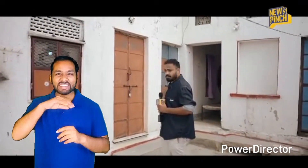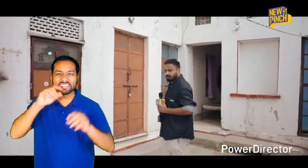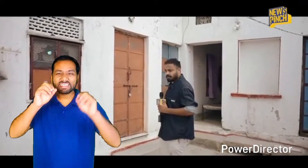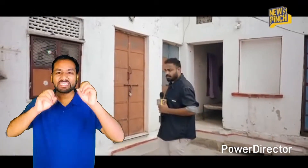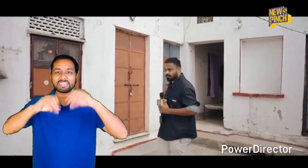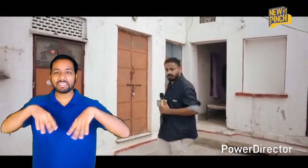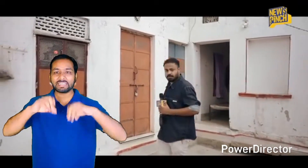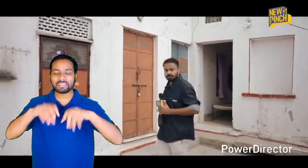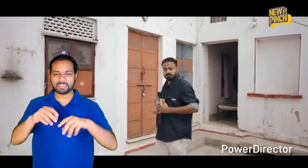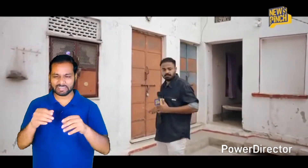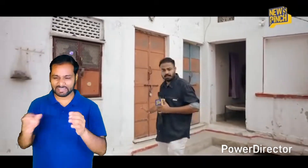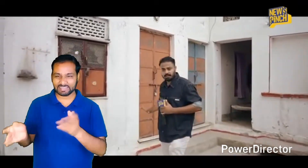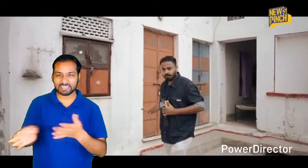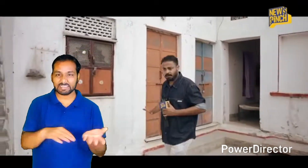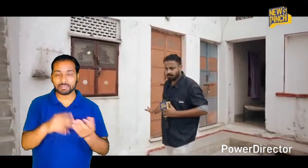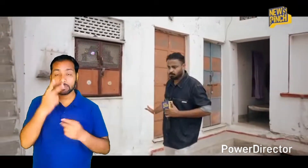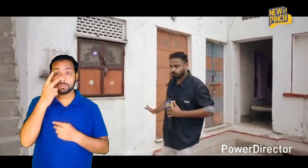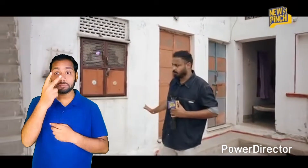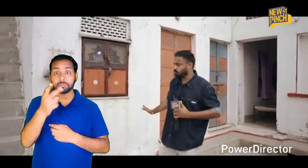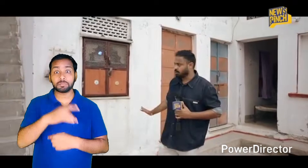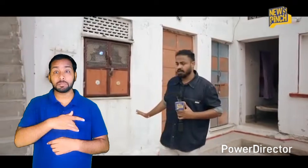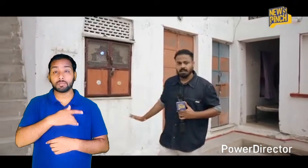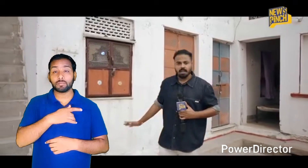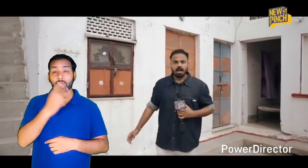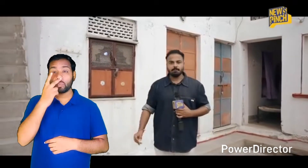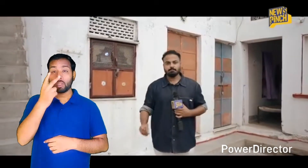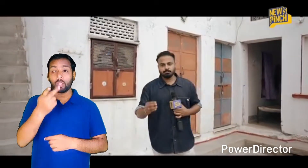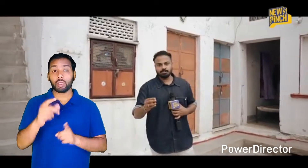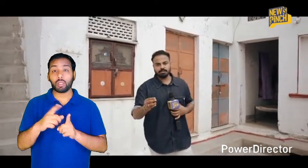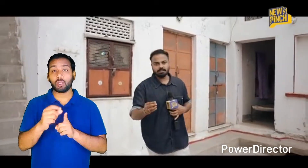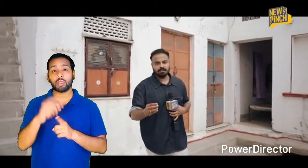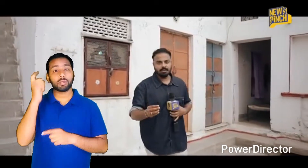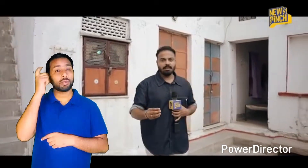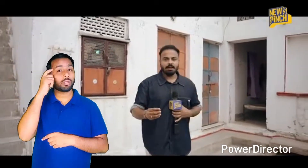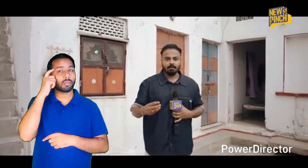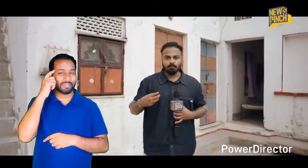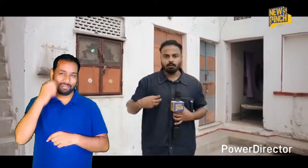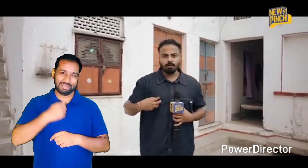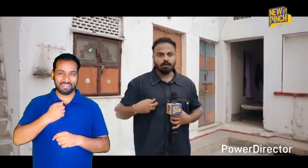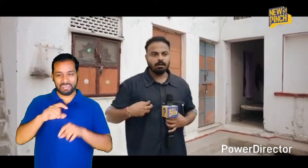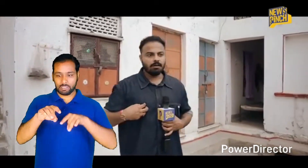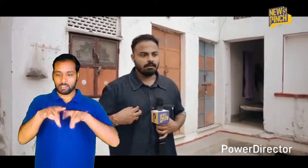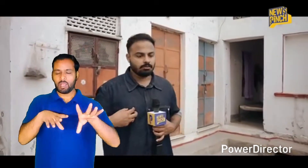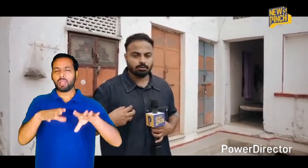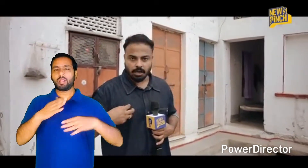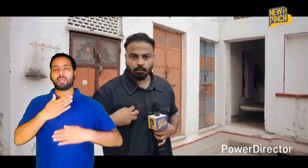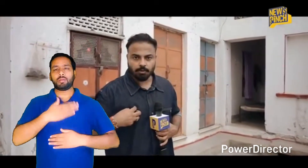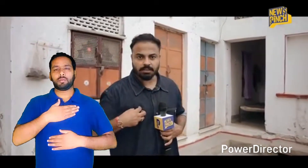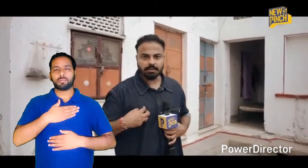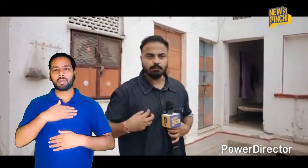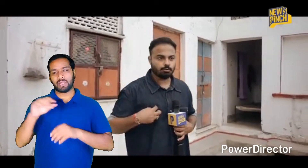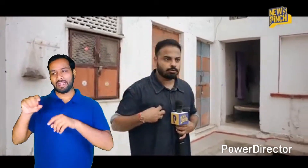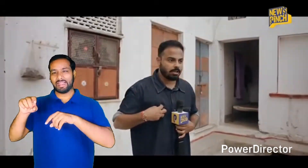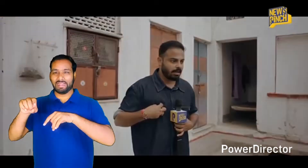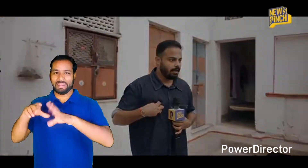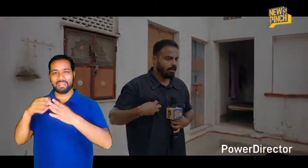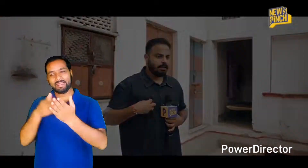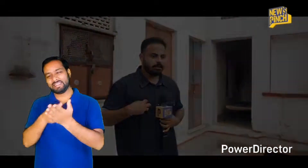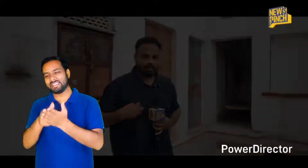पानी की टंकी में जहरीले पानी की घुसपैठ हो गई है। आप सोचिए कि हम लोग जो शहरों में रहते हैं